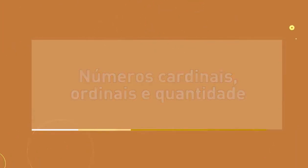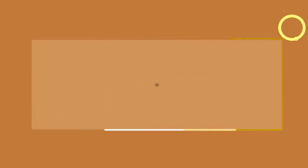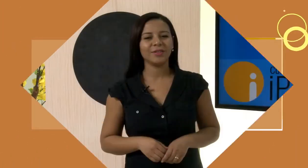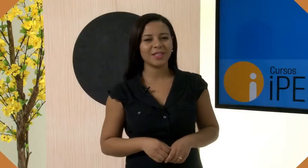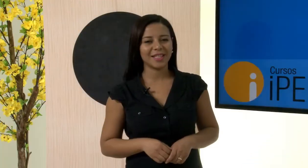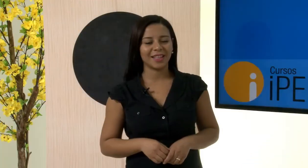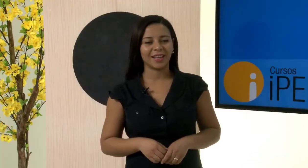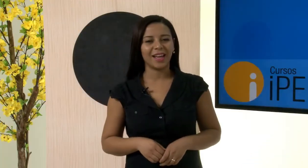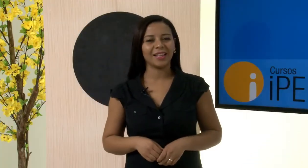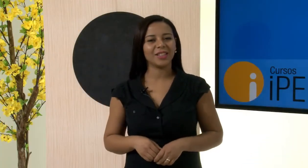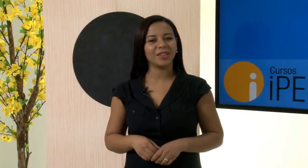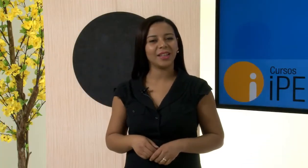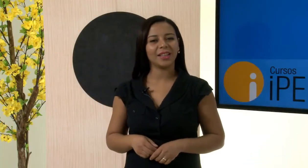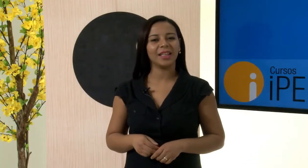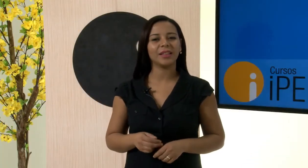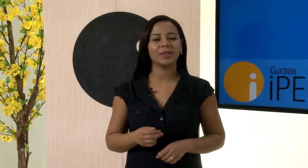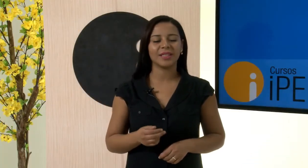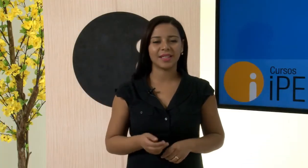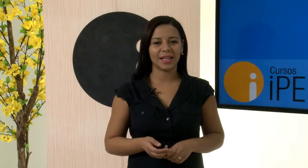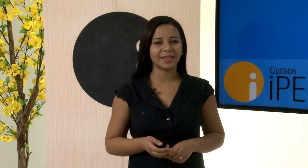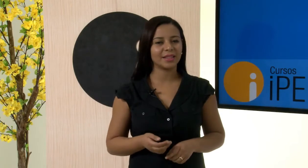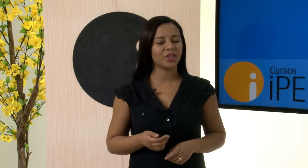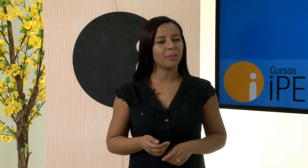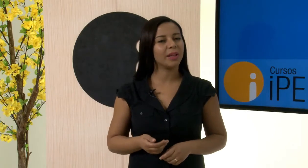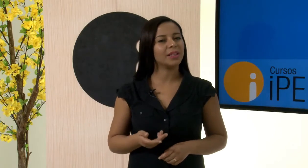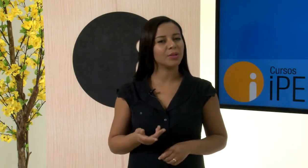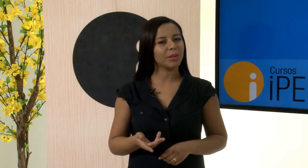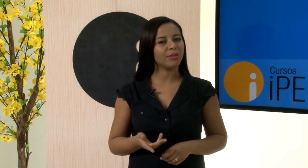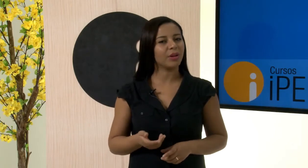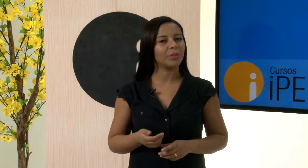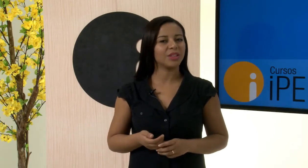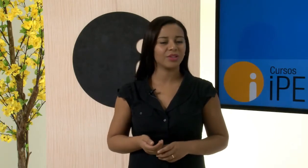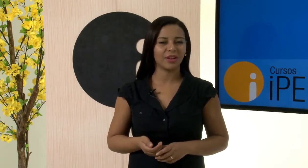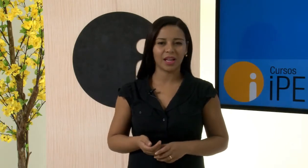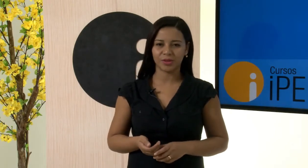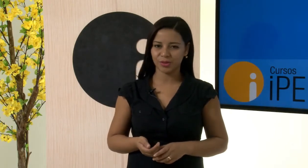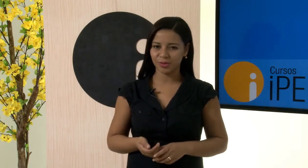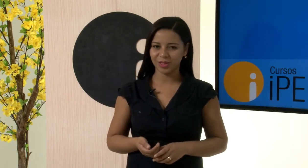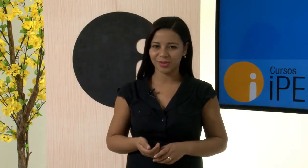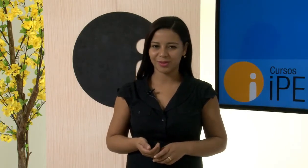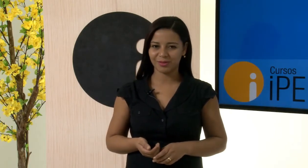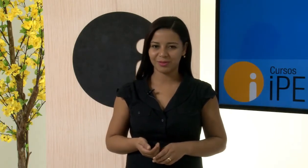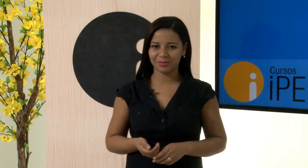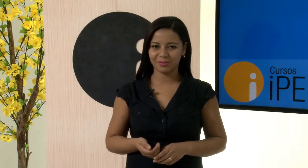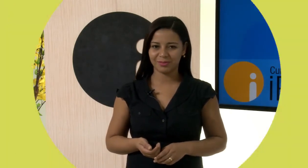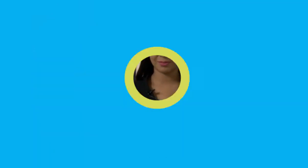E você, acredita que na língua de sinais existe apenas uma forma de falar os números?